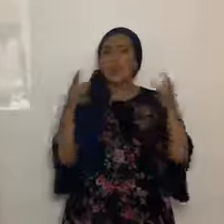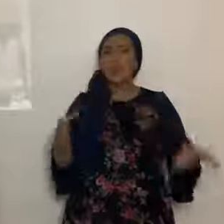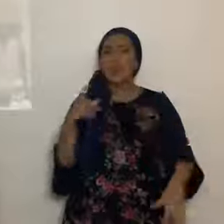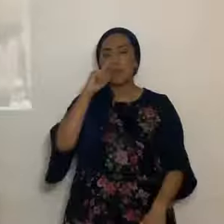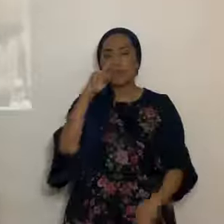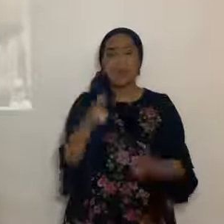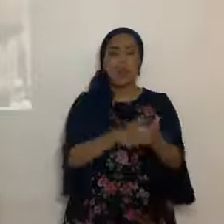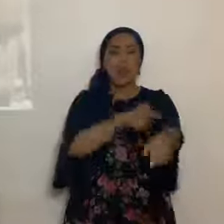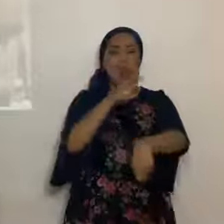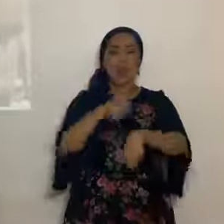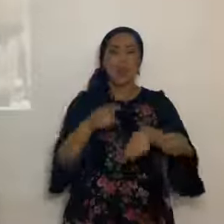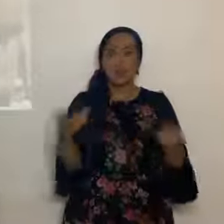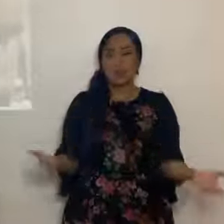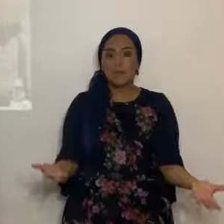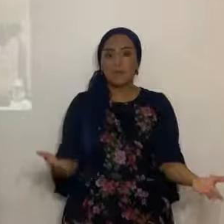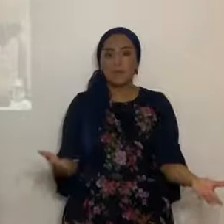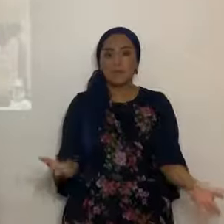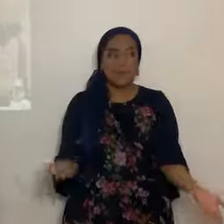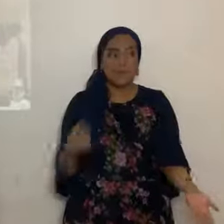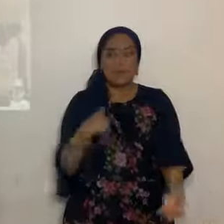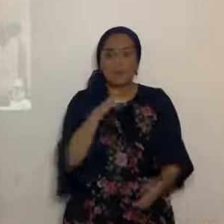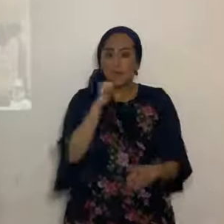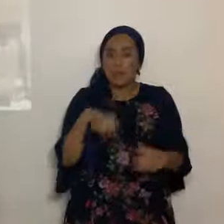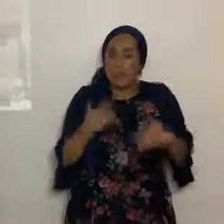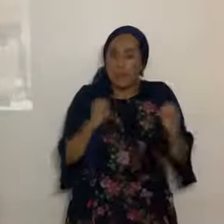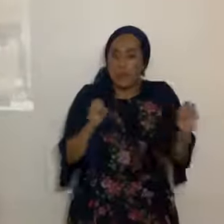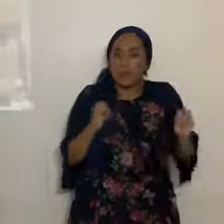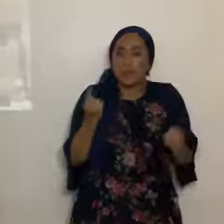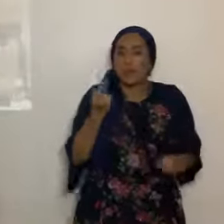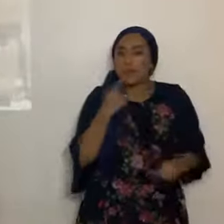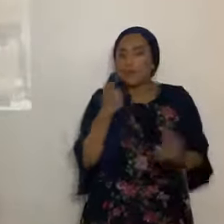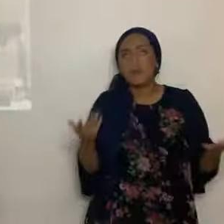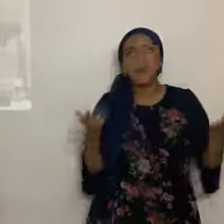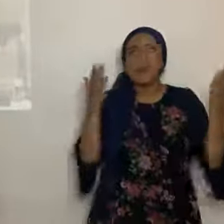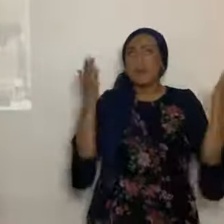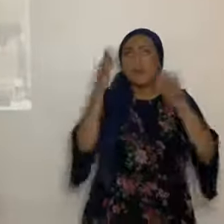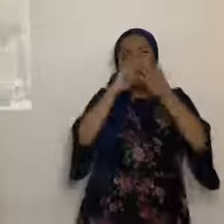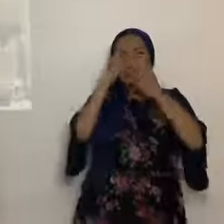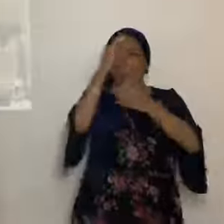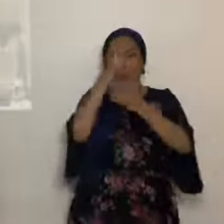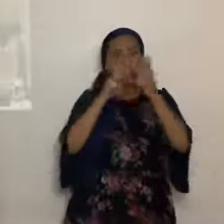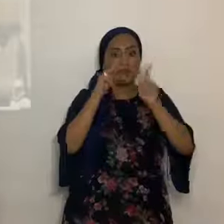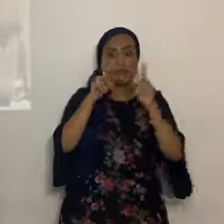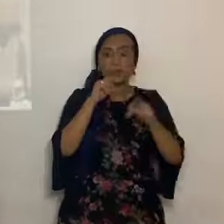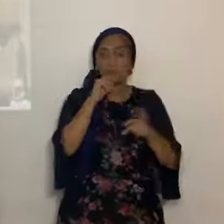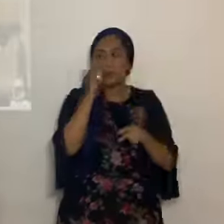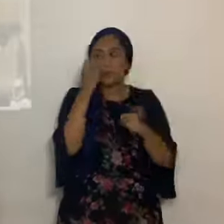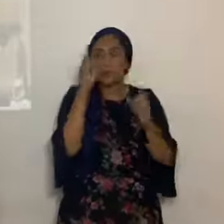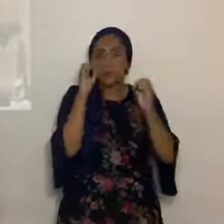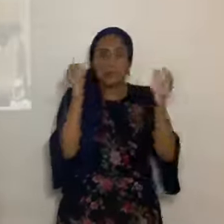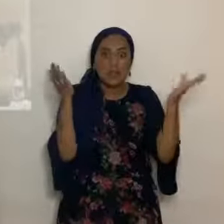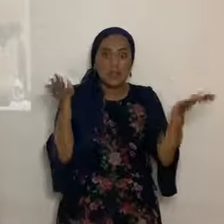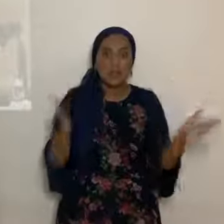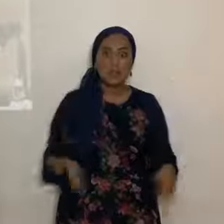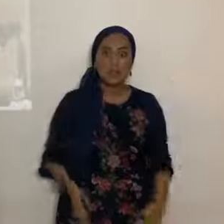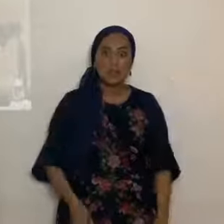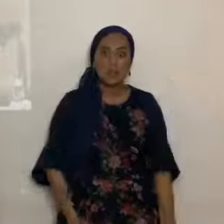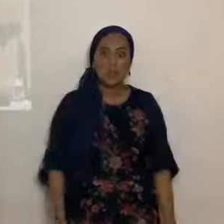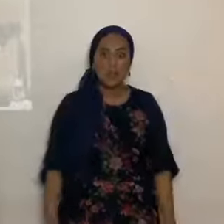duran mucho. Yo no me enojo ni nada, simplemente digo, Padre Eterno, hay gente que no entiende ni jota.